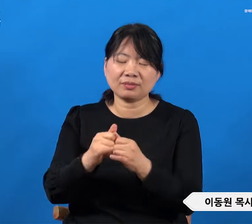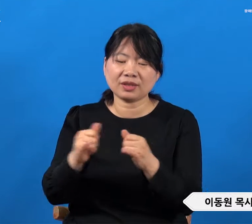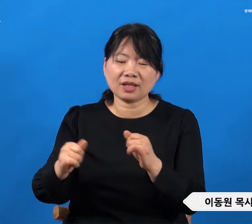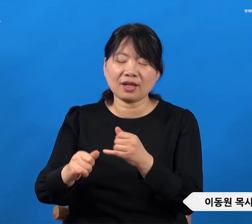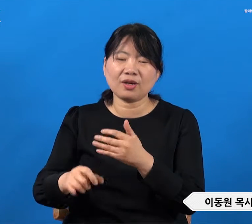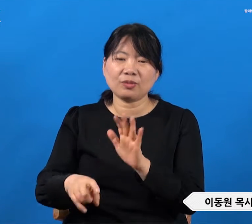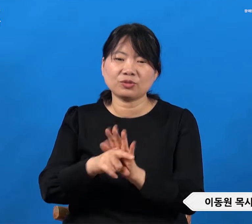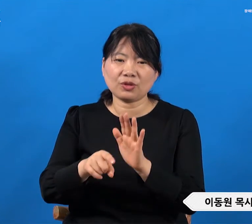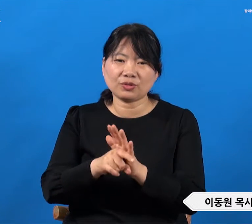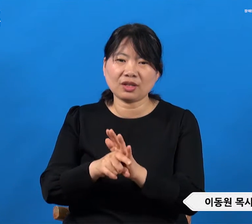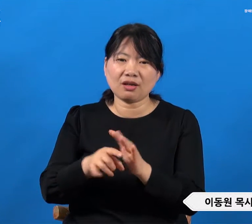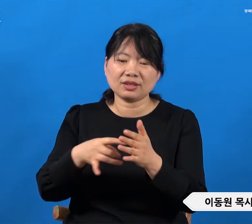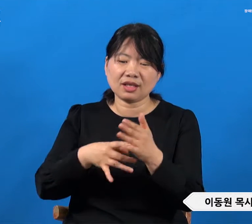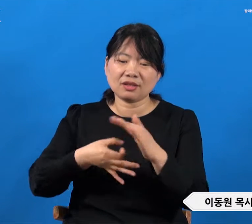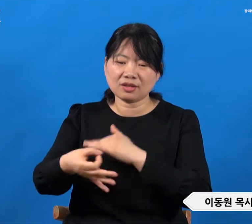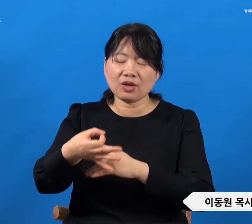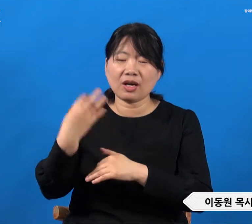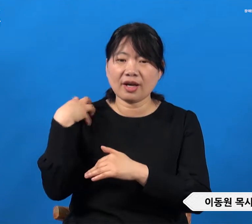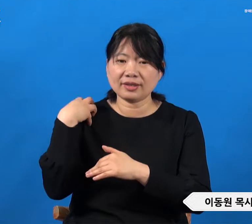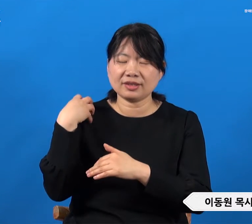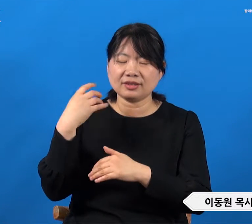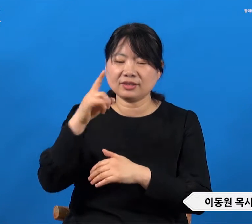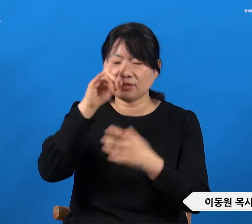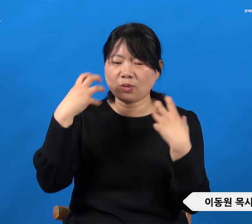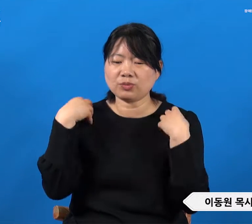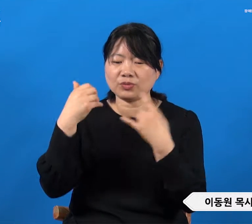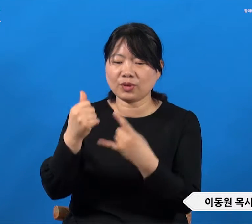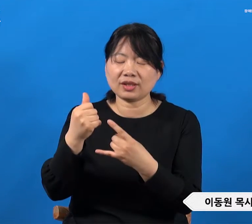하는 정권에 절대로 표를 주지 말아야 합니다.